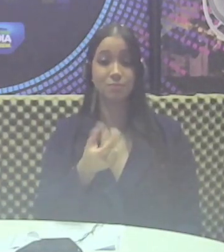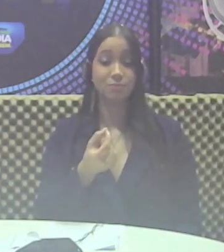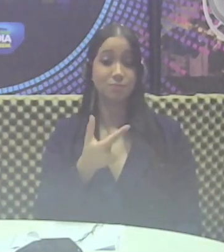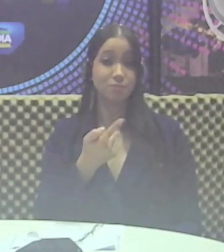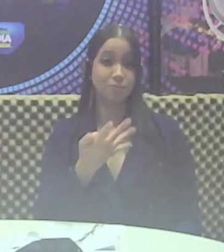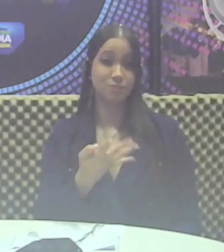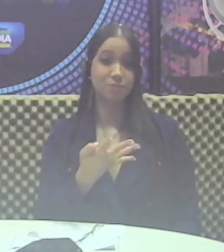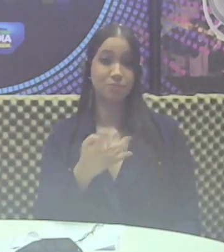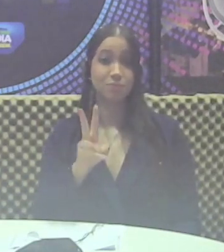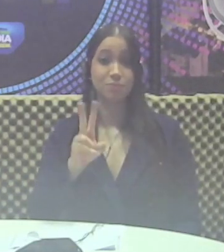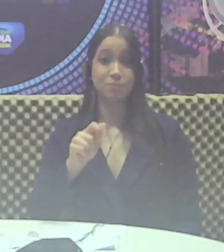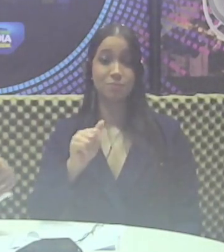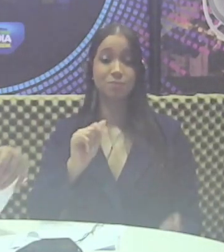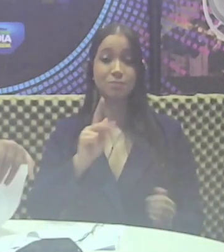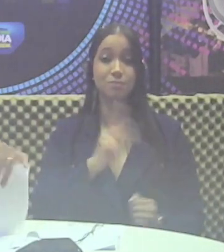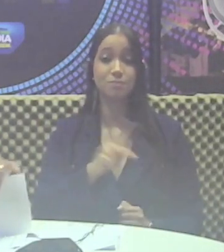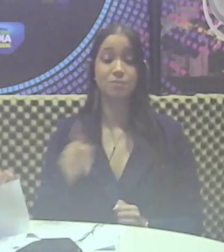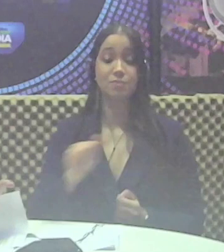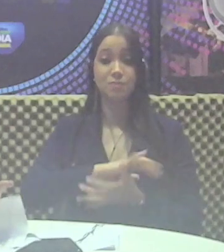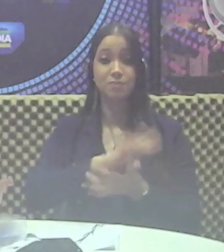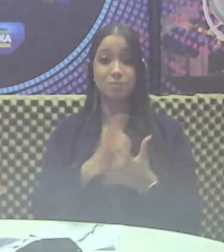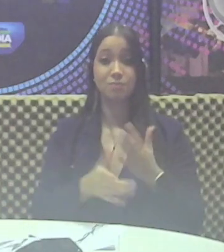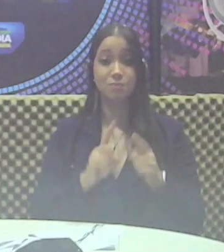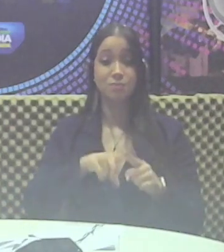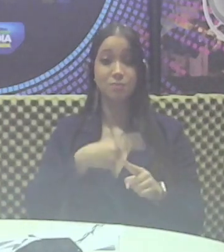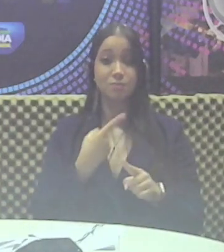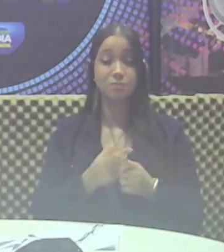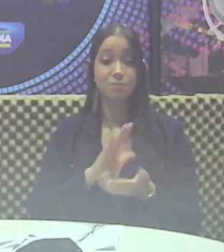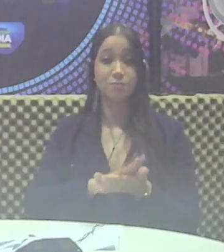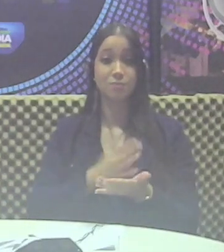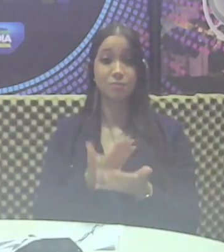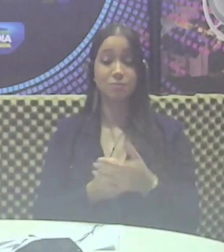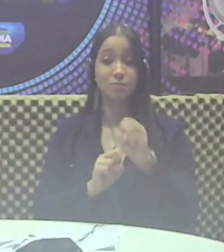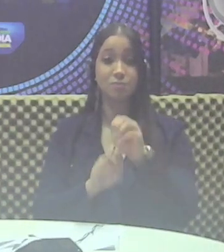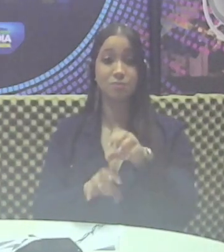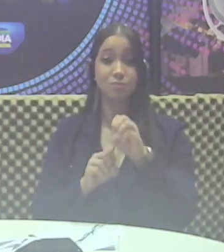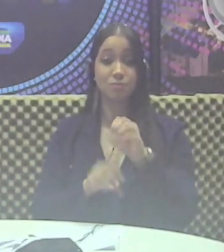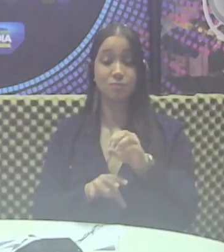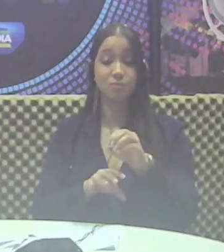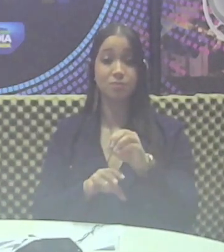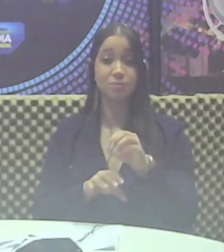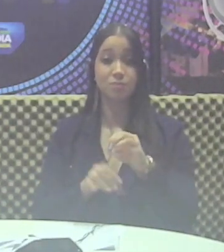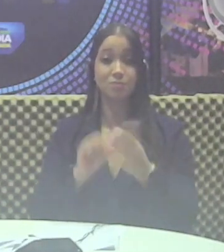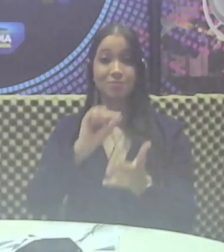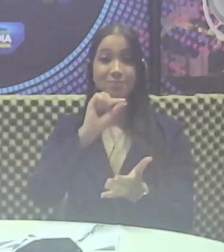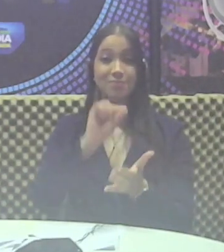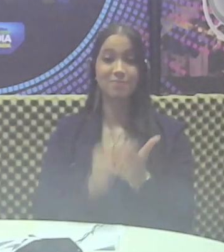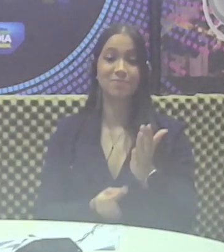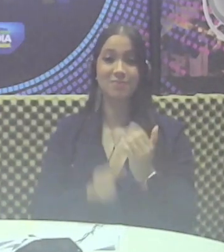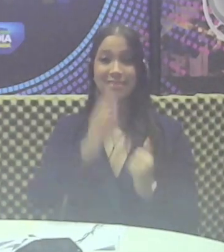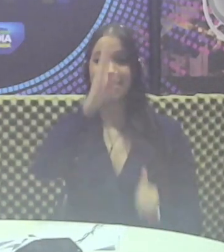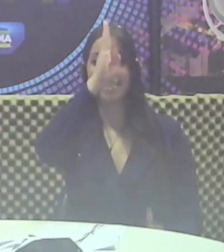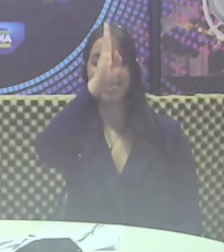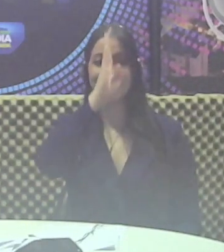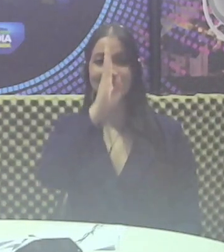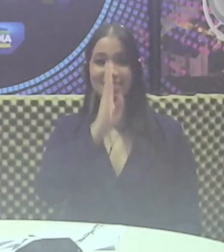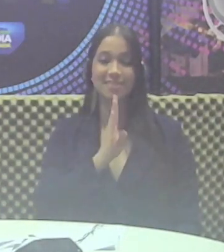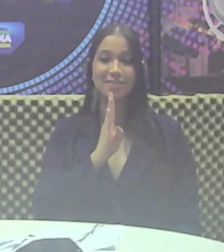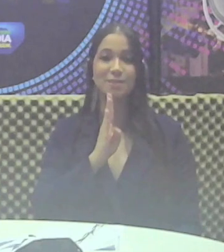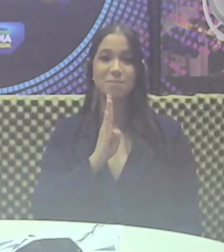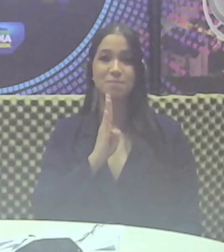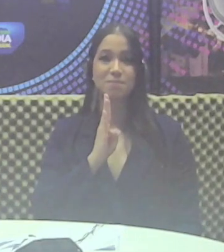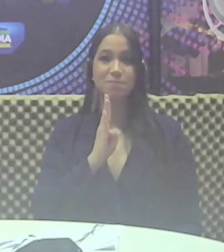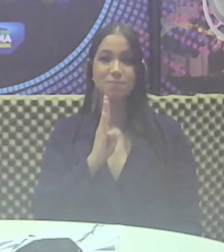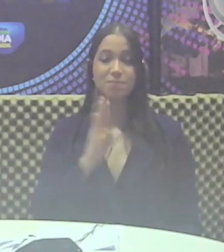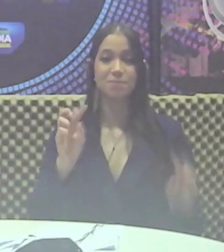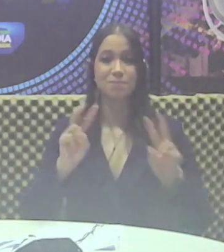02/2024, com vagas para professor de Libras e intérprete educacional, as inscrições são gratuitas e devem ser